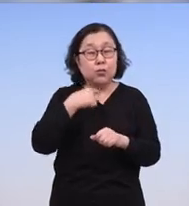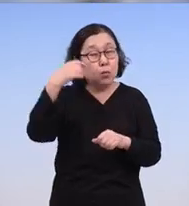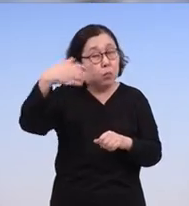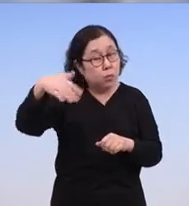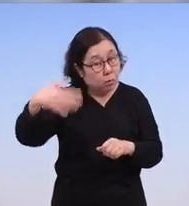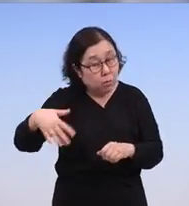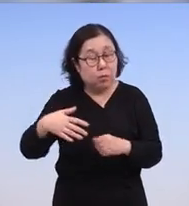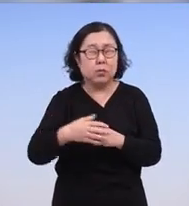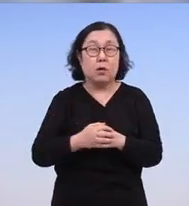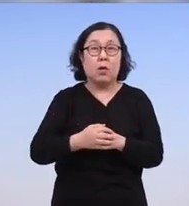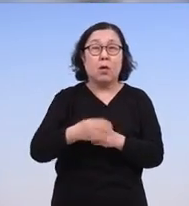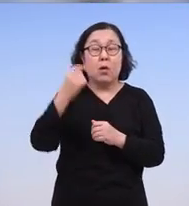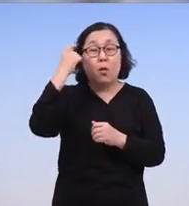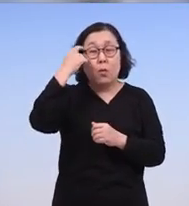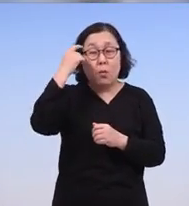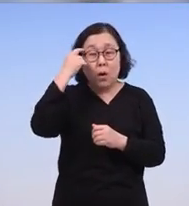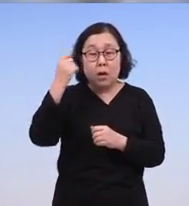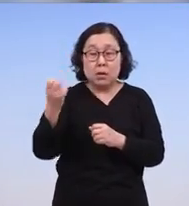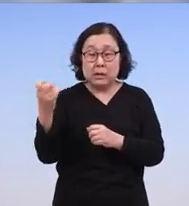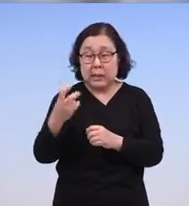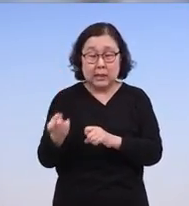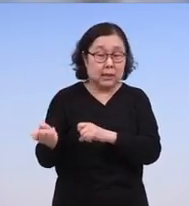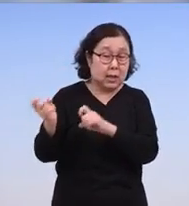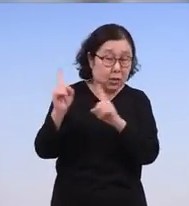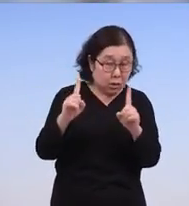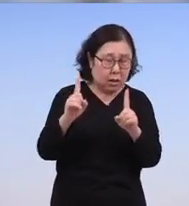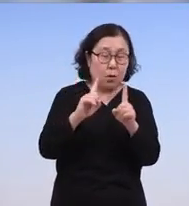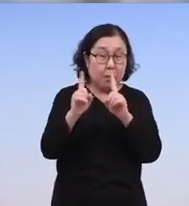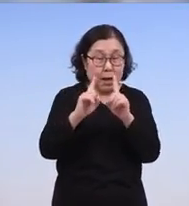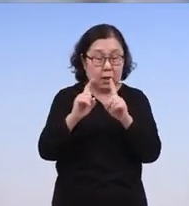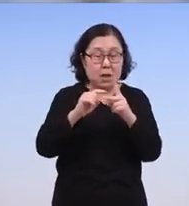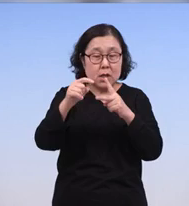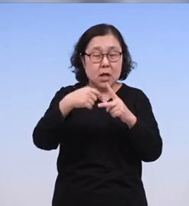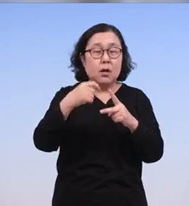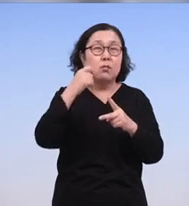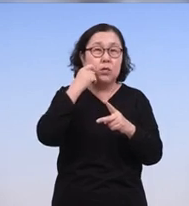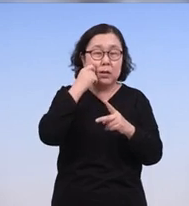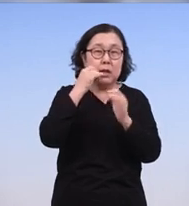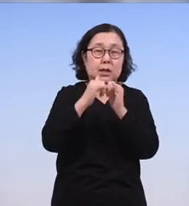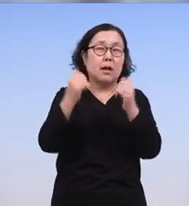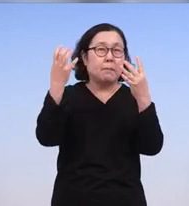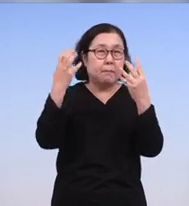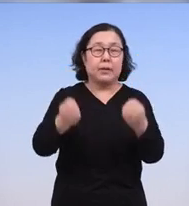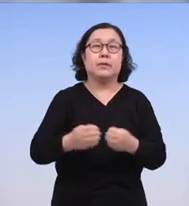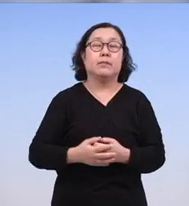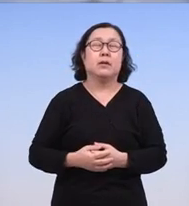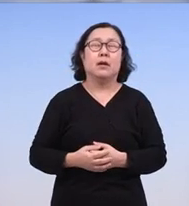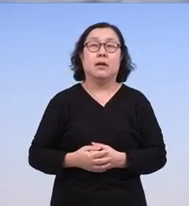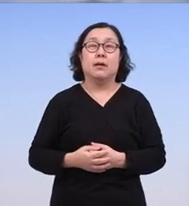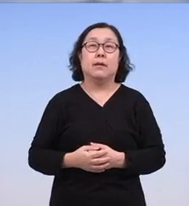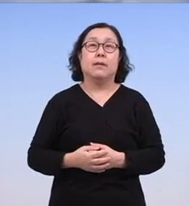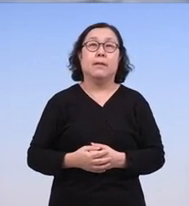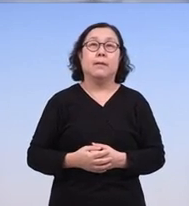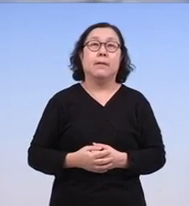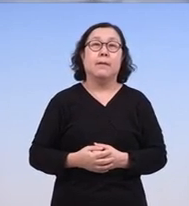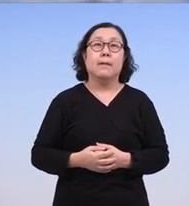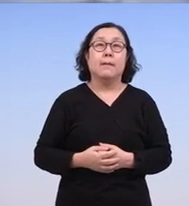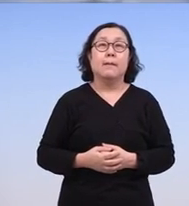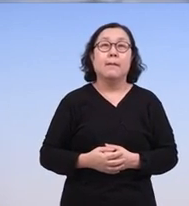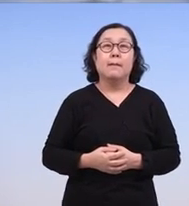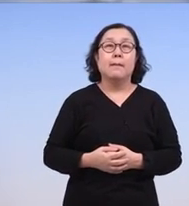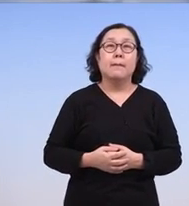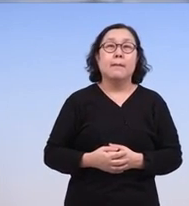죽은 적이 없는데 무슨 다시 살리셨다고 그러느냐. 이 영적인 죽음을 이해를 못하기 때문에 그런 거거든요.